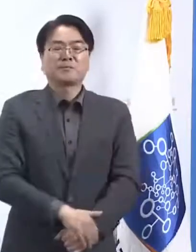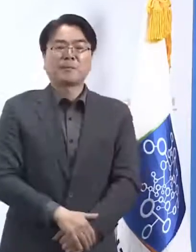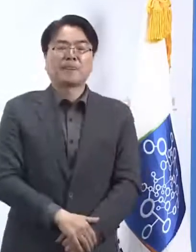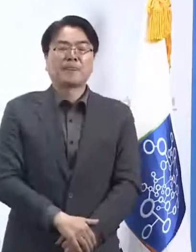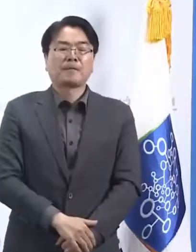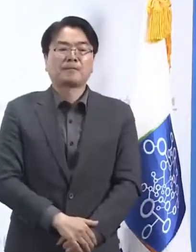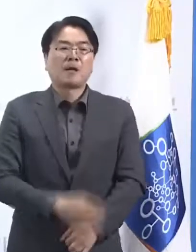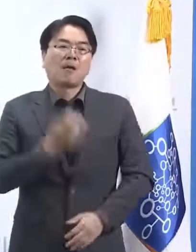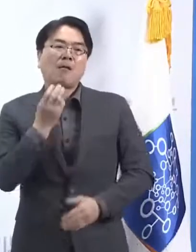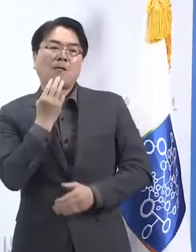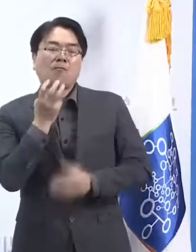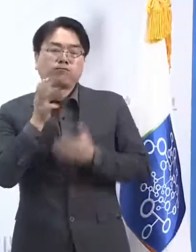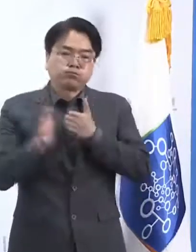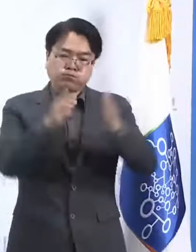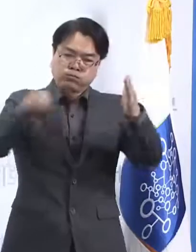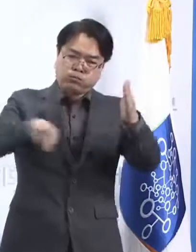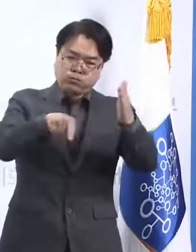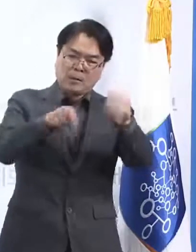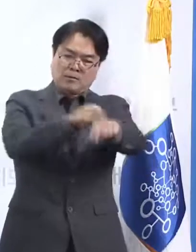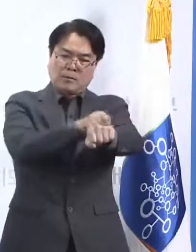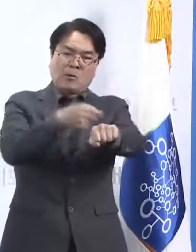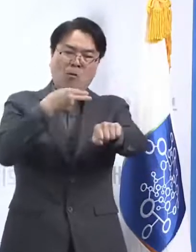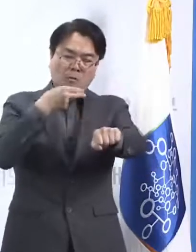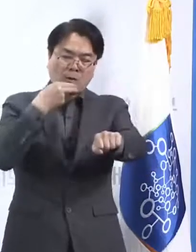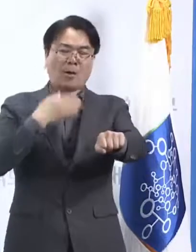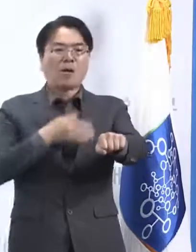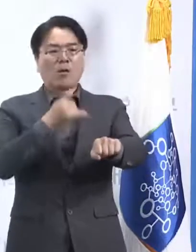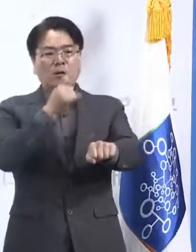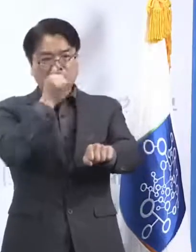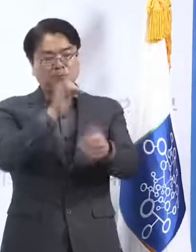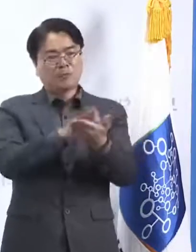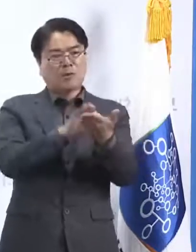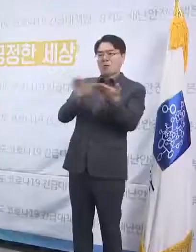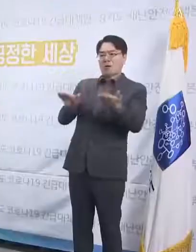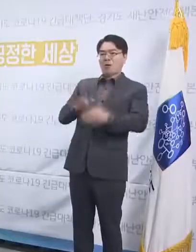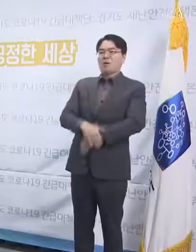경기도는 없는 것으로 알고 있습니다.